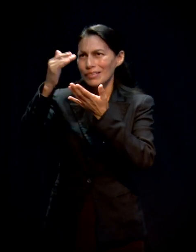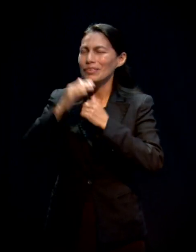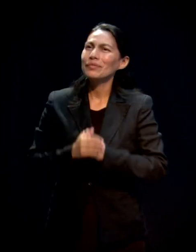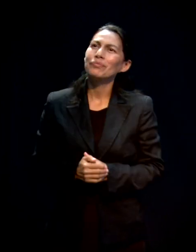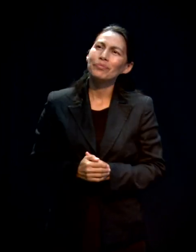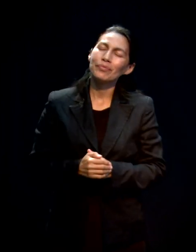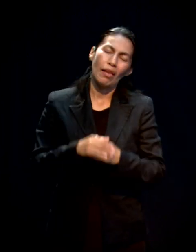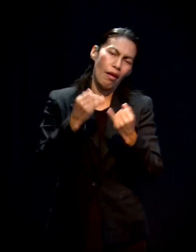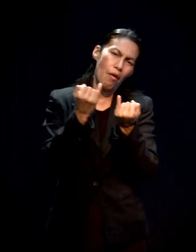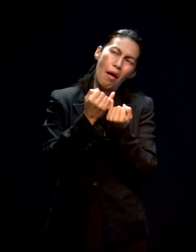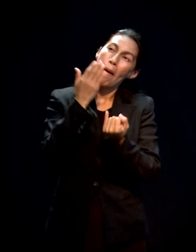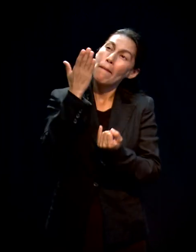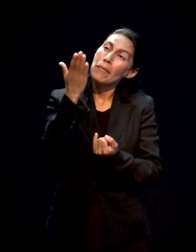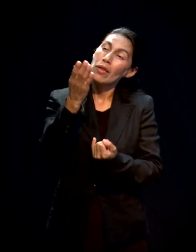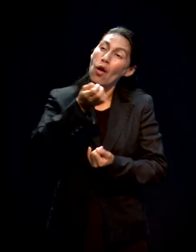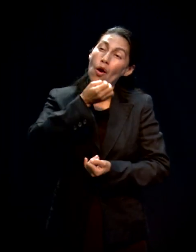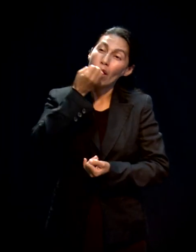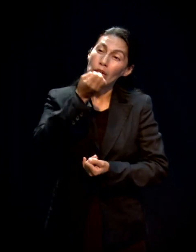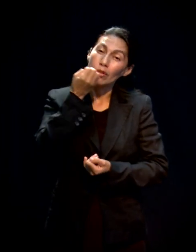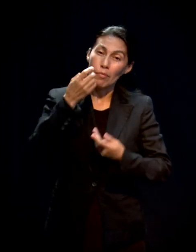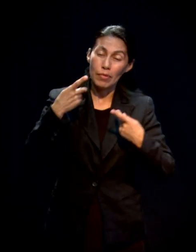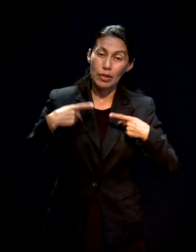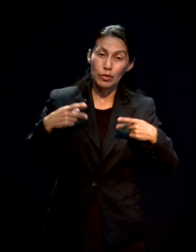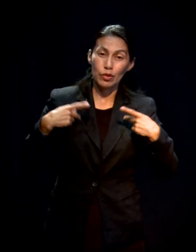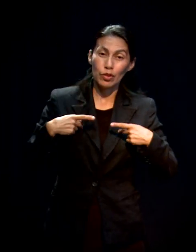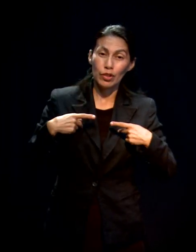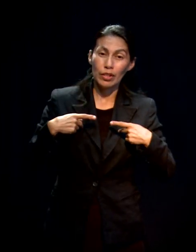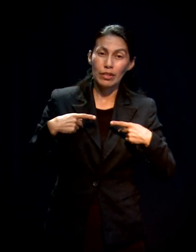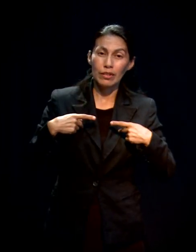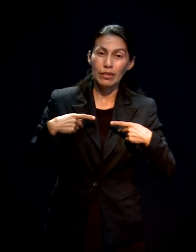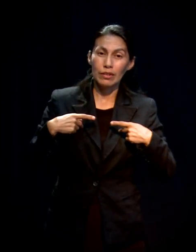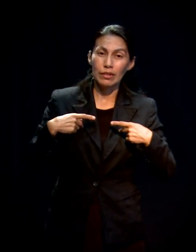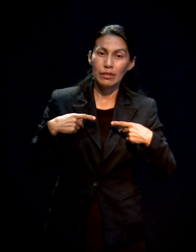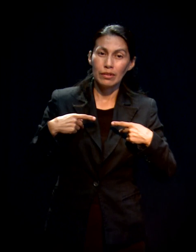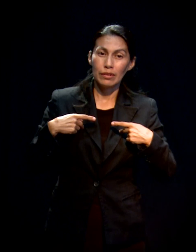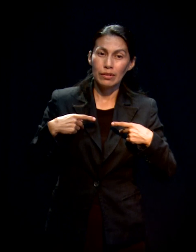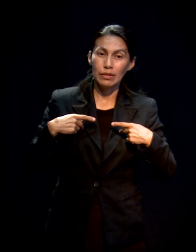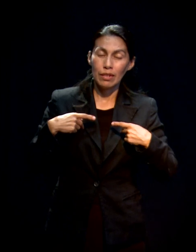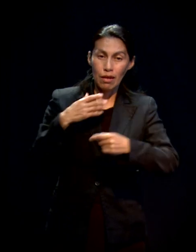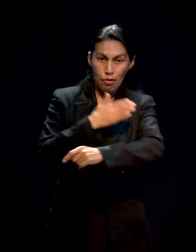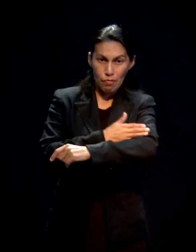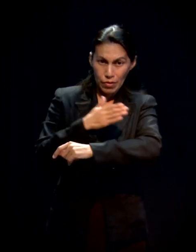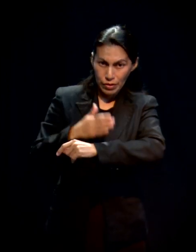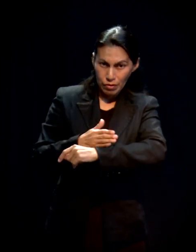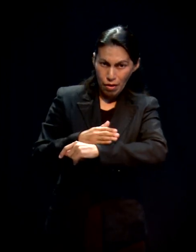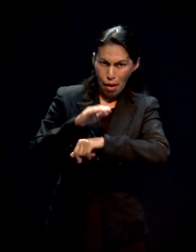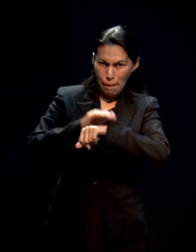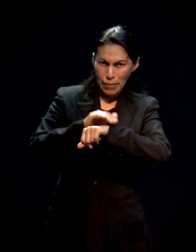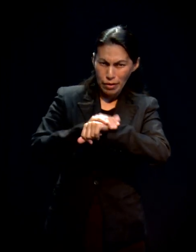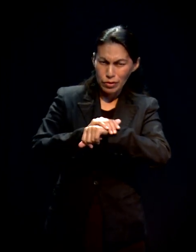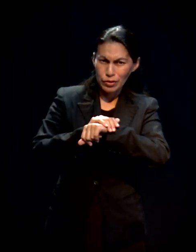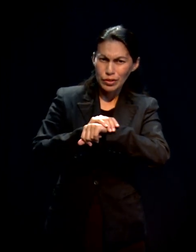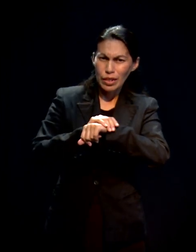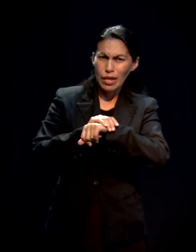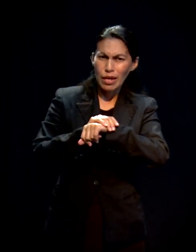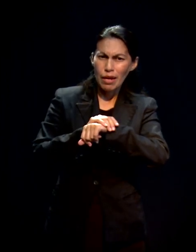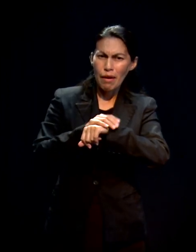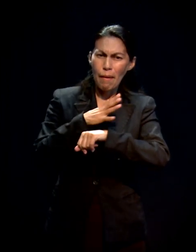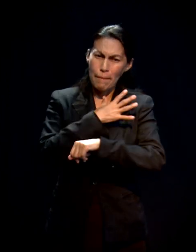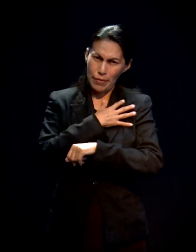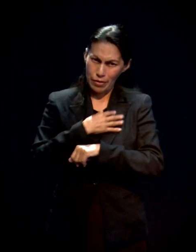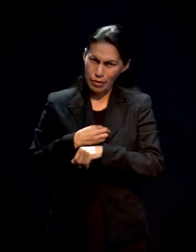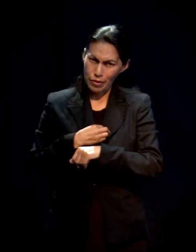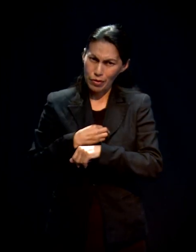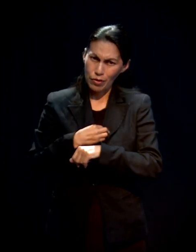por uno por uno cumpleañeros de mi hijo que fueron por compañeros perdón compañeros de mi hijo